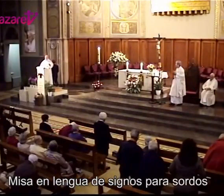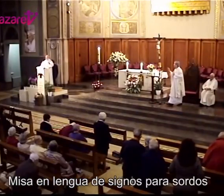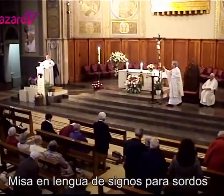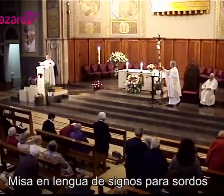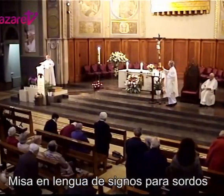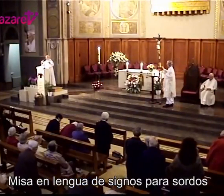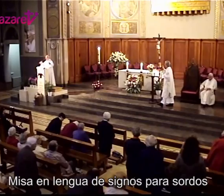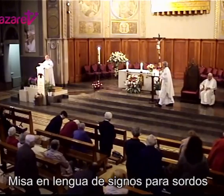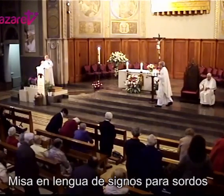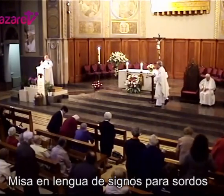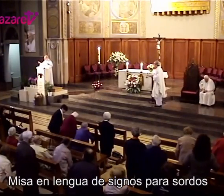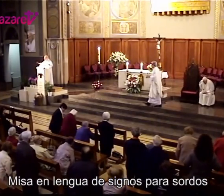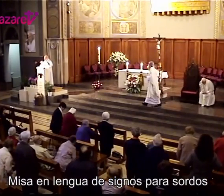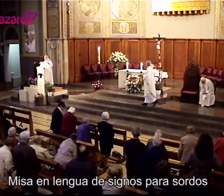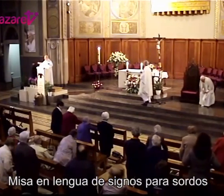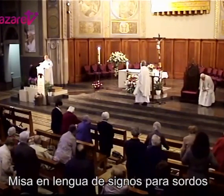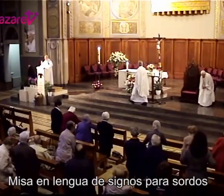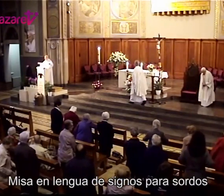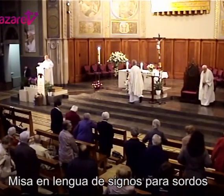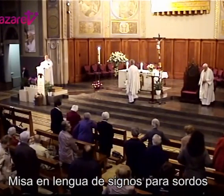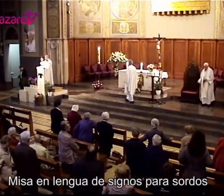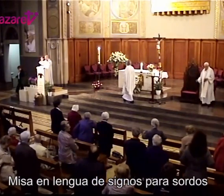Aleluya, aleluya, aleluya,